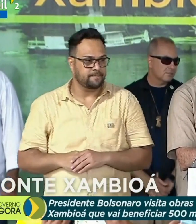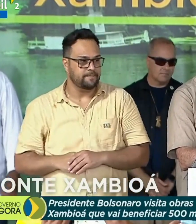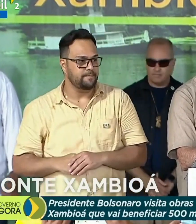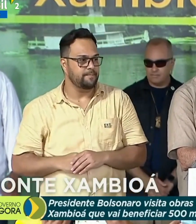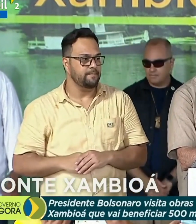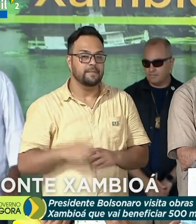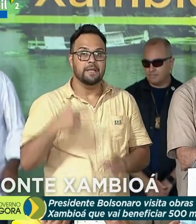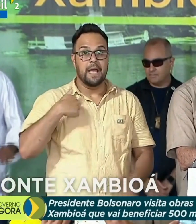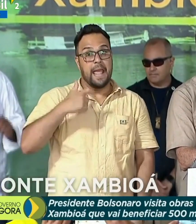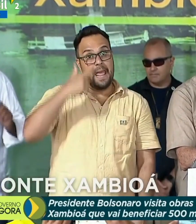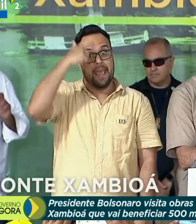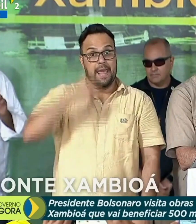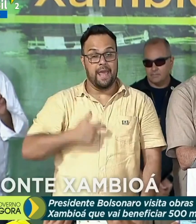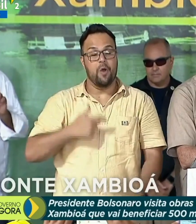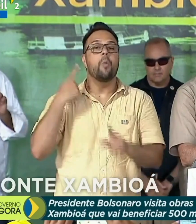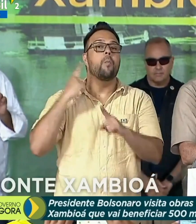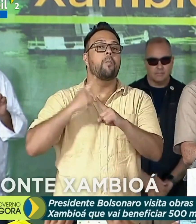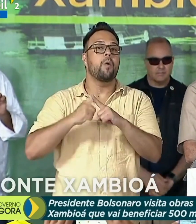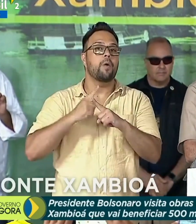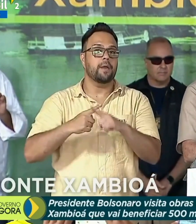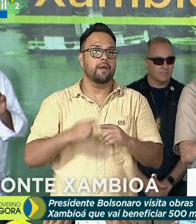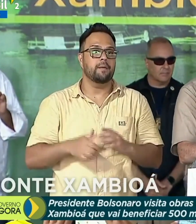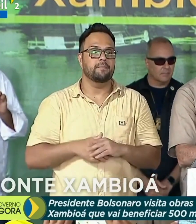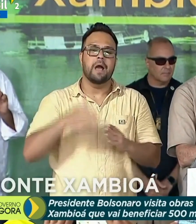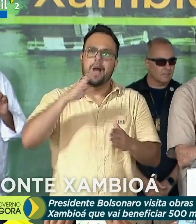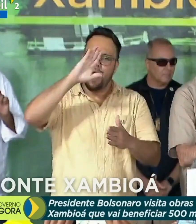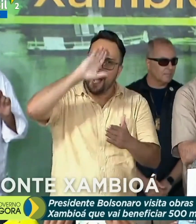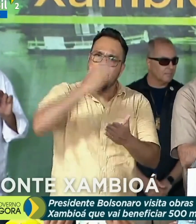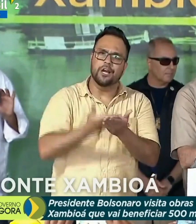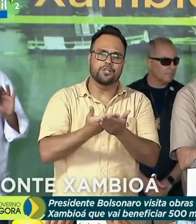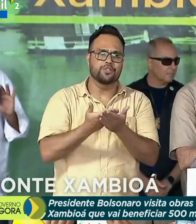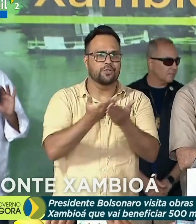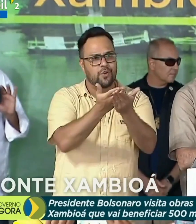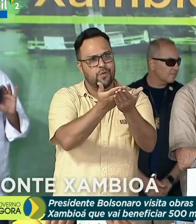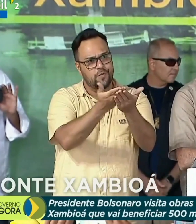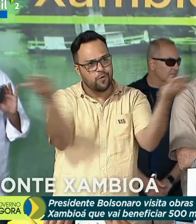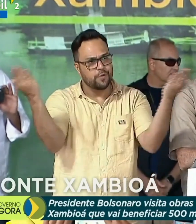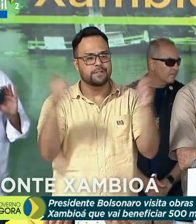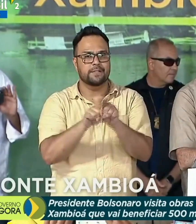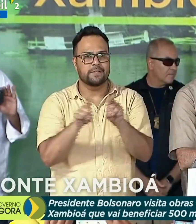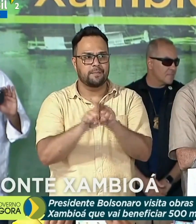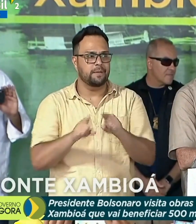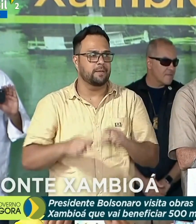E eu estou aqui porque acredito em vocês.